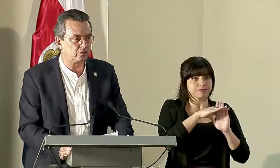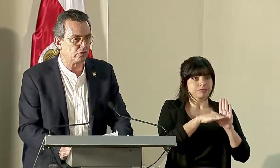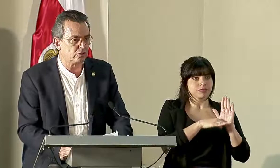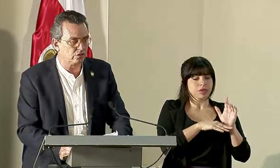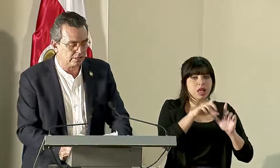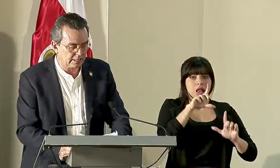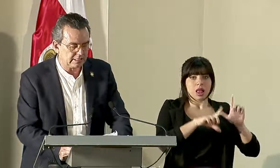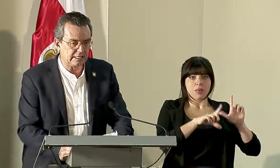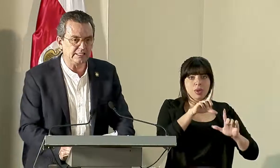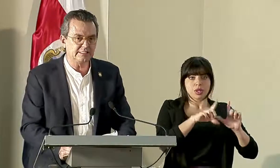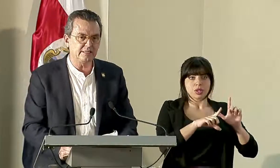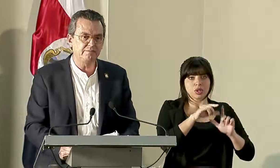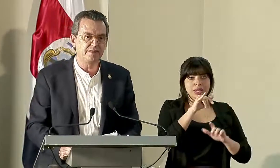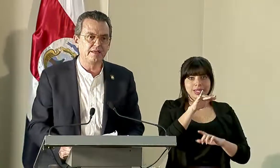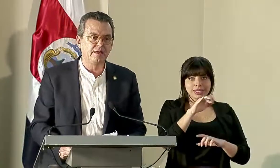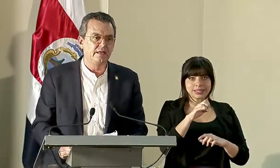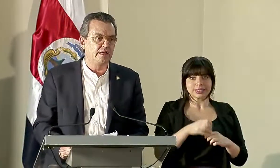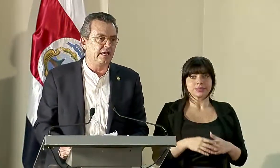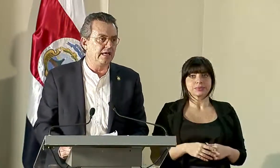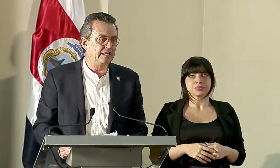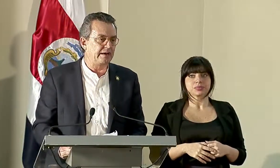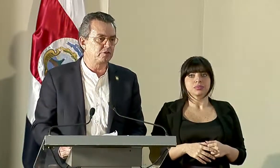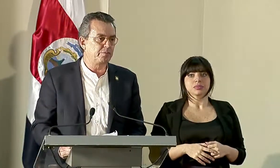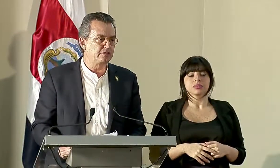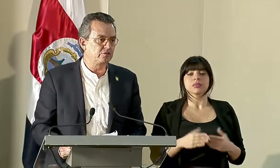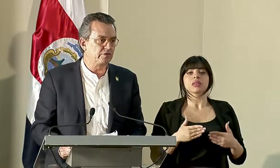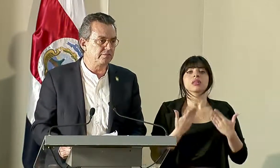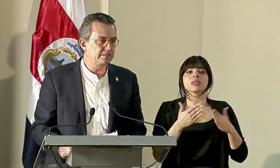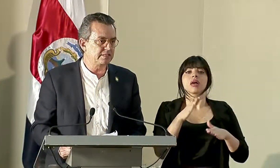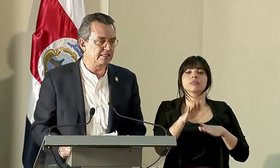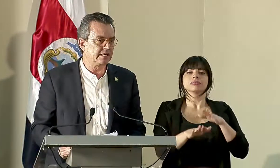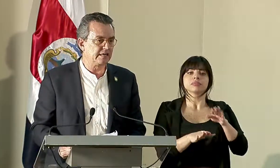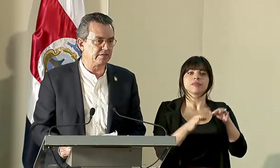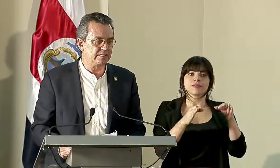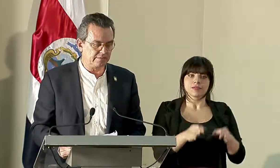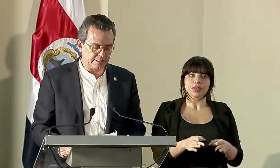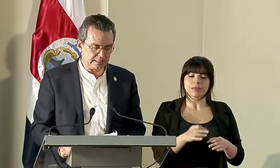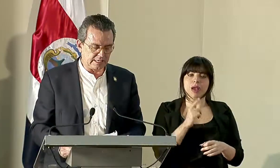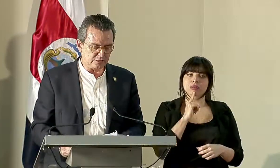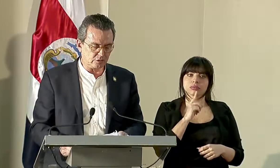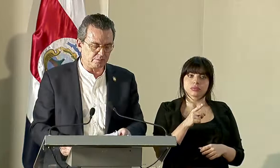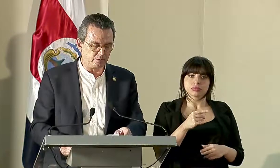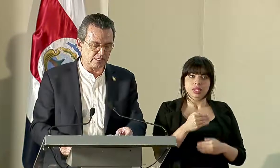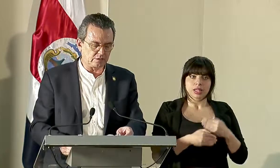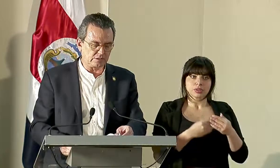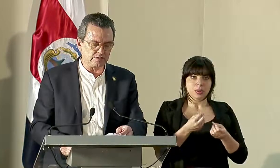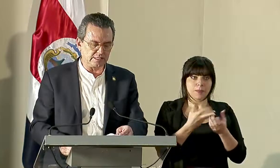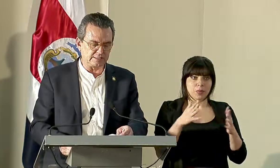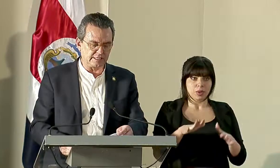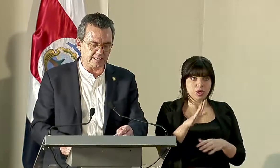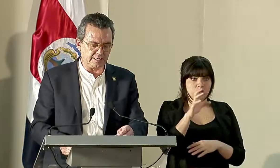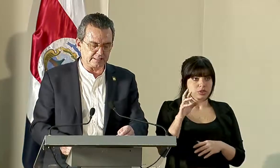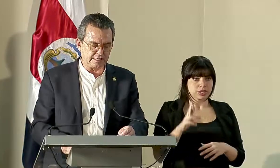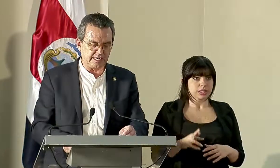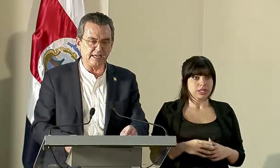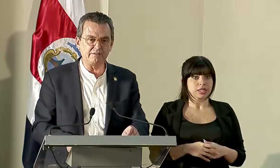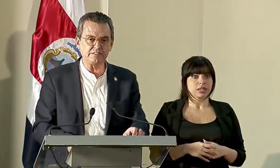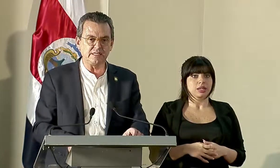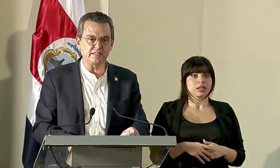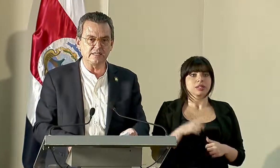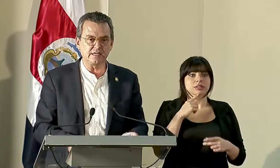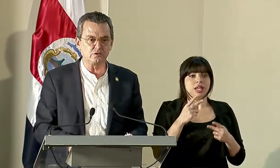el laboratorio del ICE. Damos pasos firmes hacia que efectivamente la gestión pública costarricense